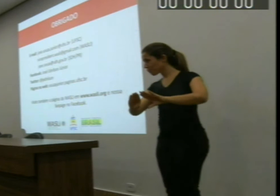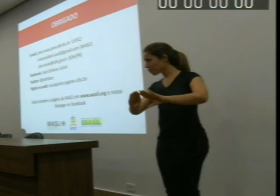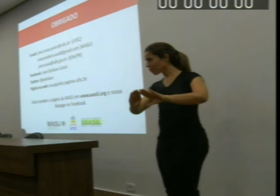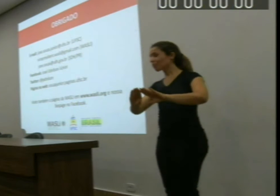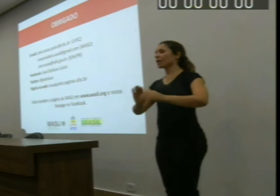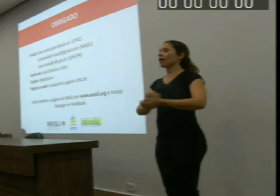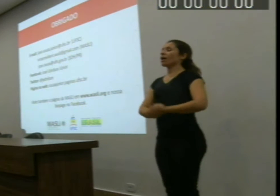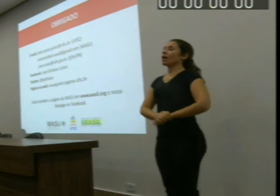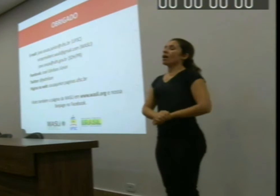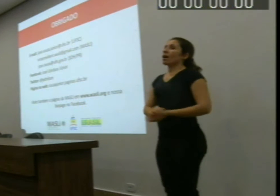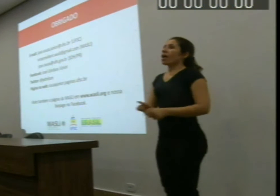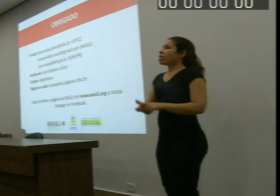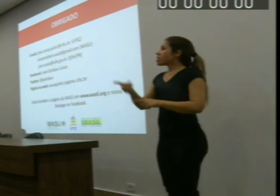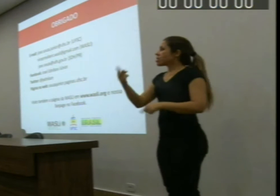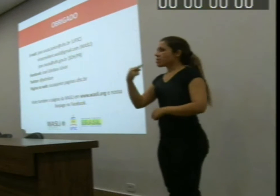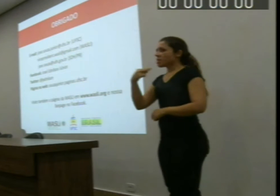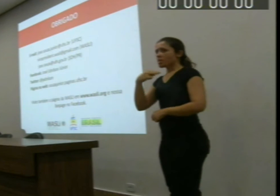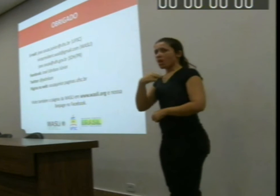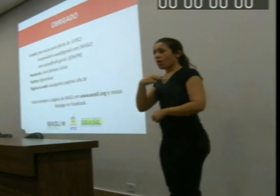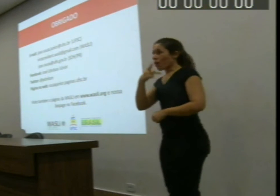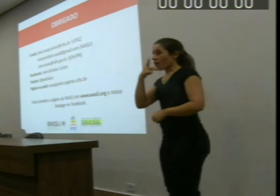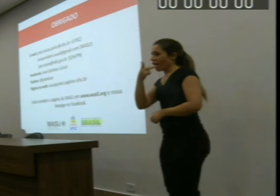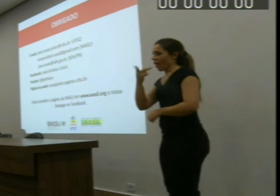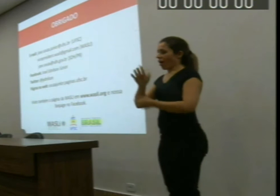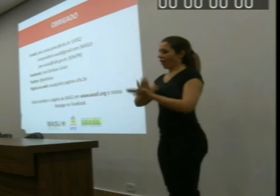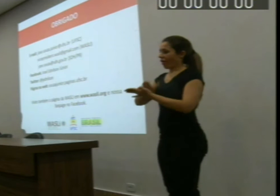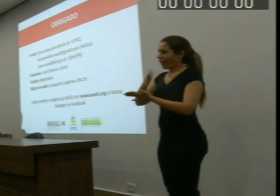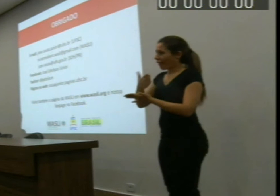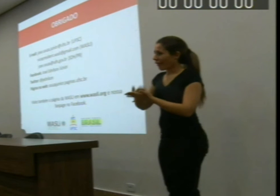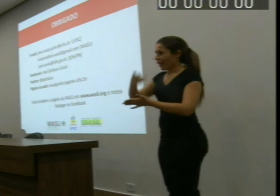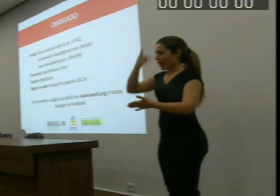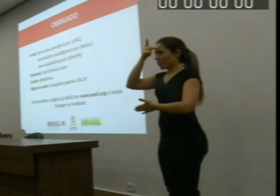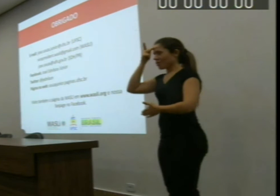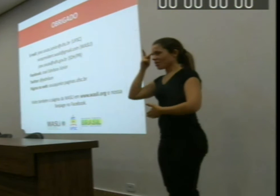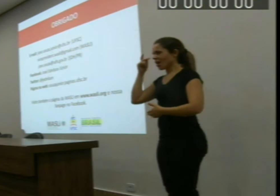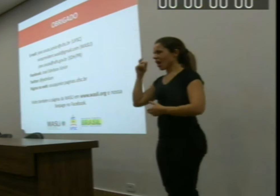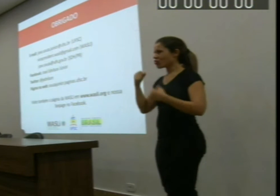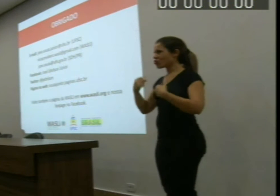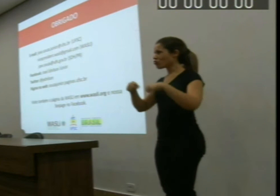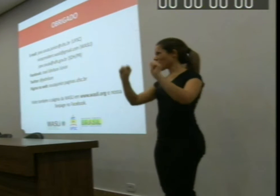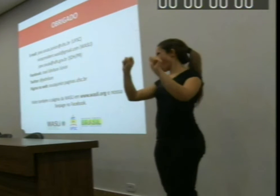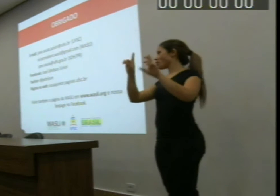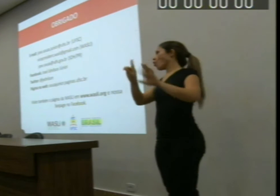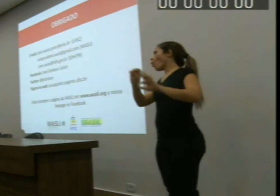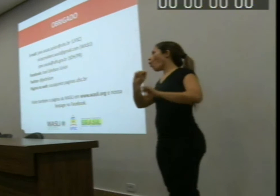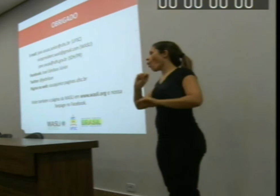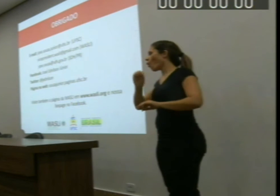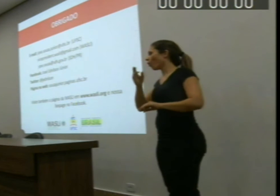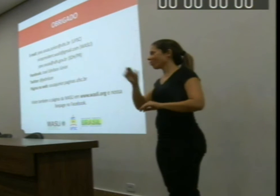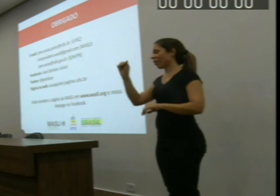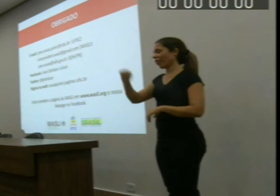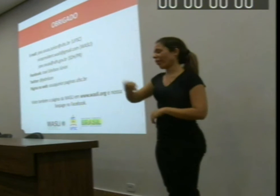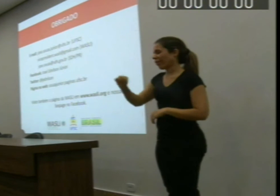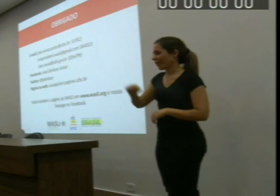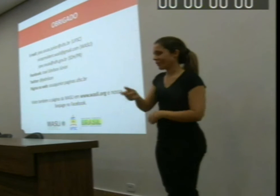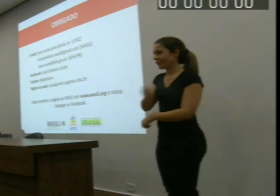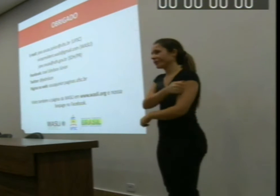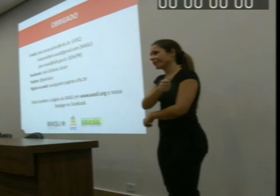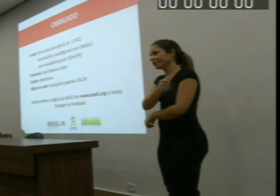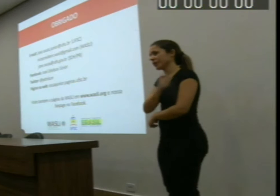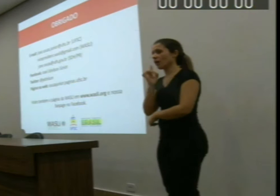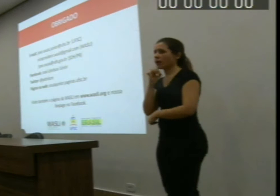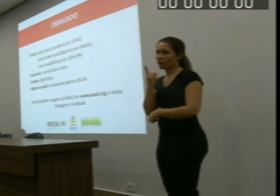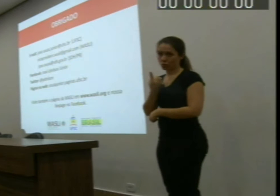Dessa forma não pode ser atribuída aos intérpretes o sucesso ou insucesso de uma escolarização de pessoas surdas